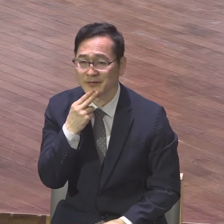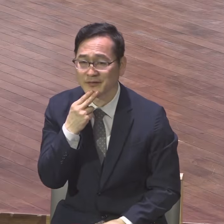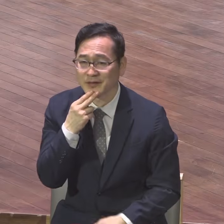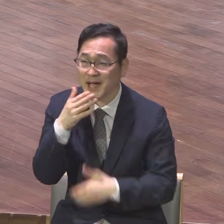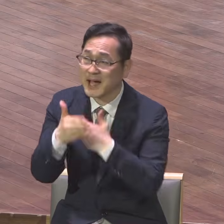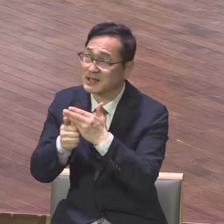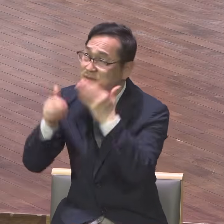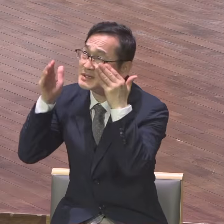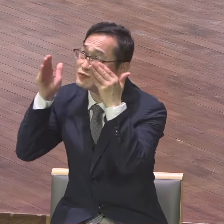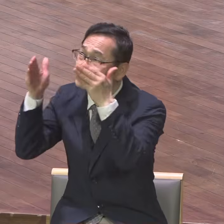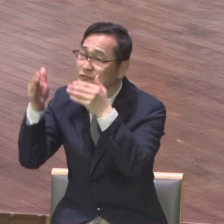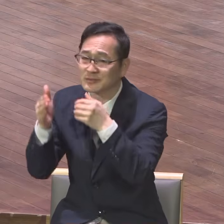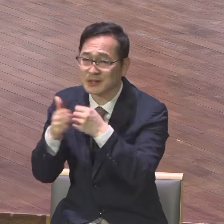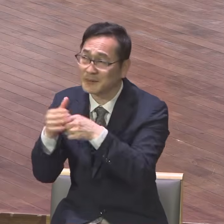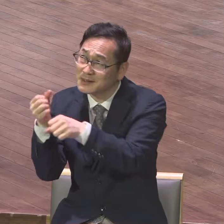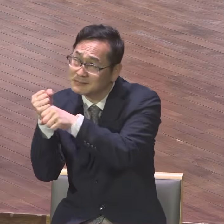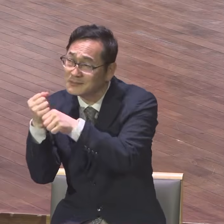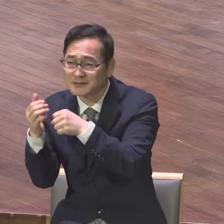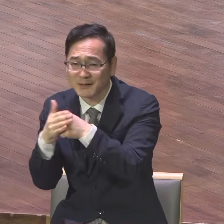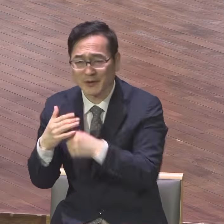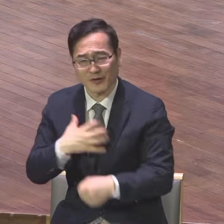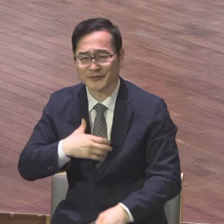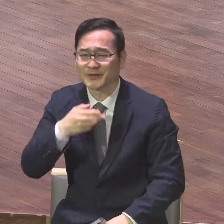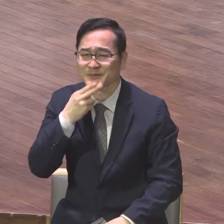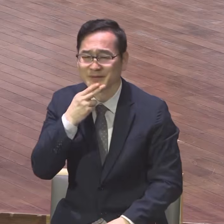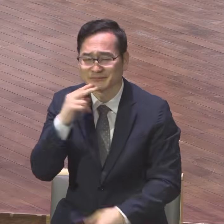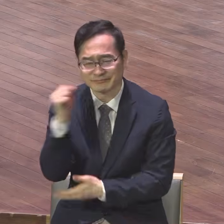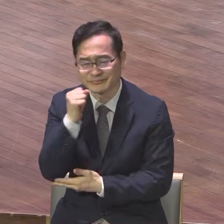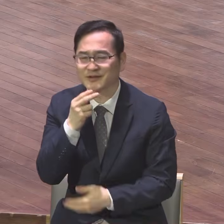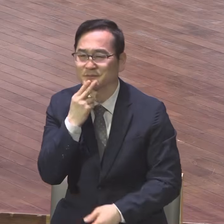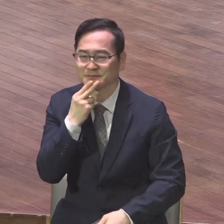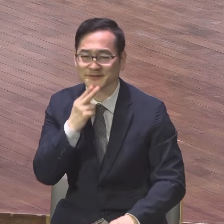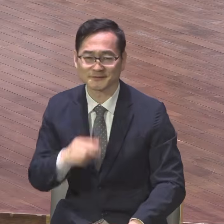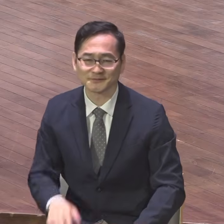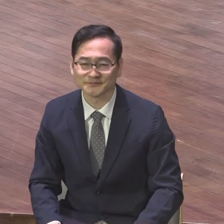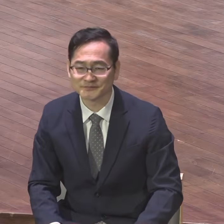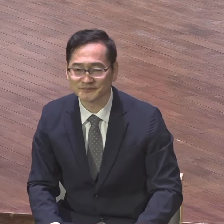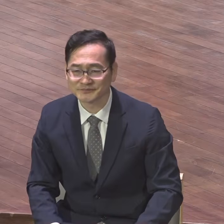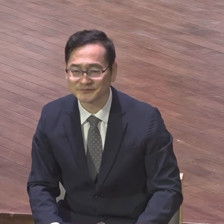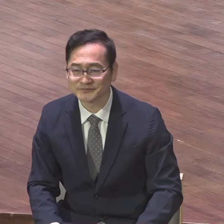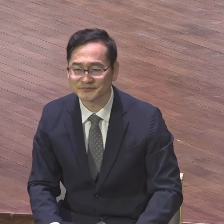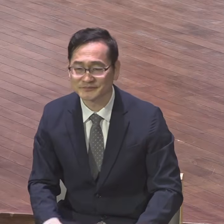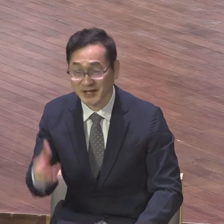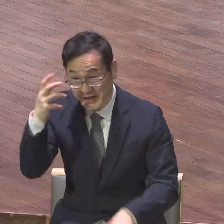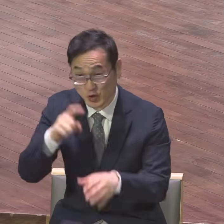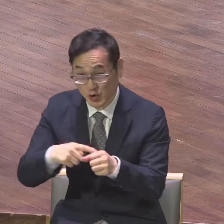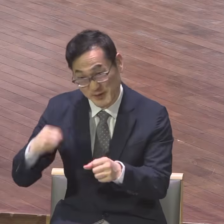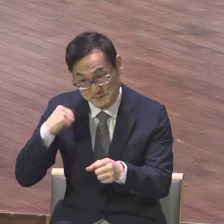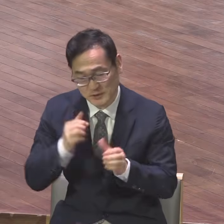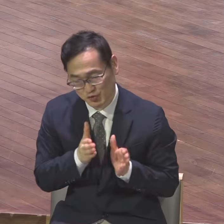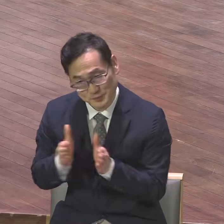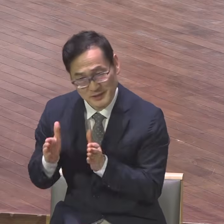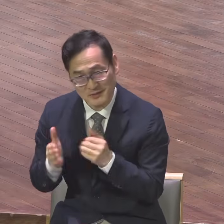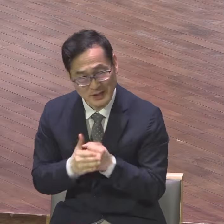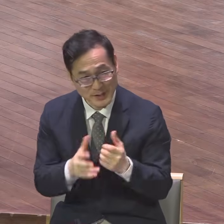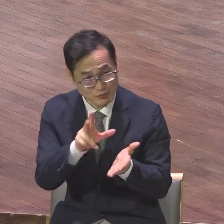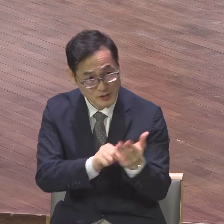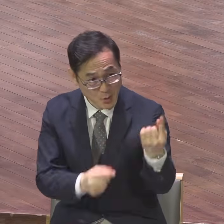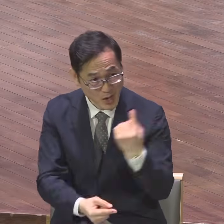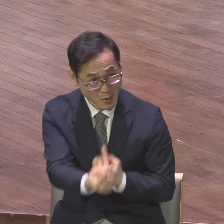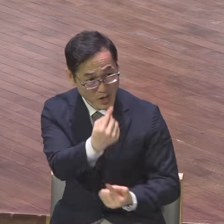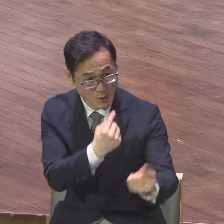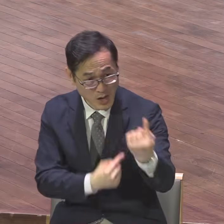알기 때문에 절대로 흔들리지 않습니다. 영적 대응책 이미 준비되어 있기 때문에 오히려 문제